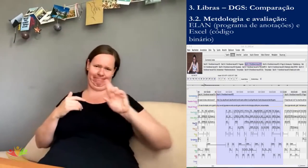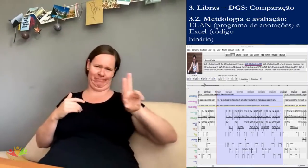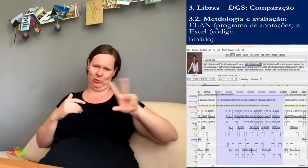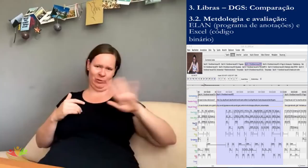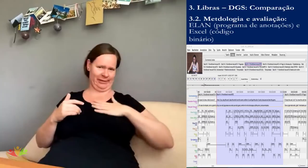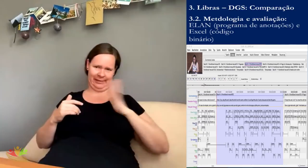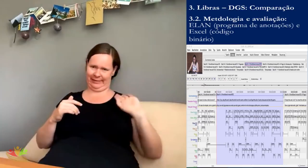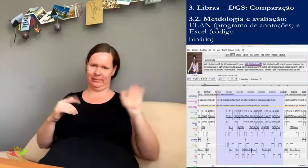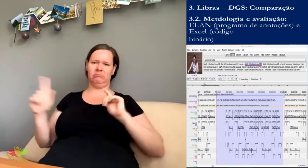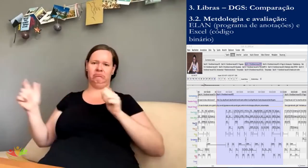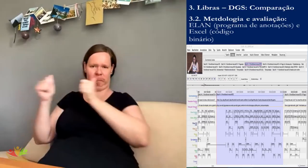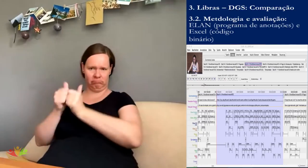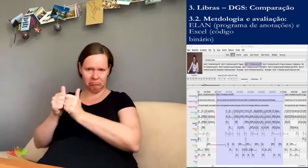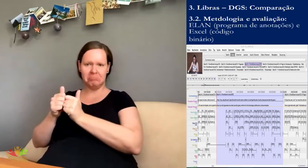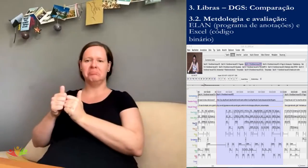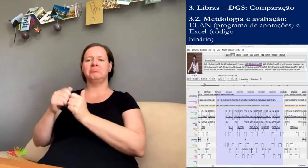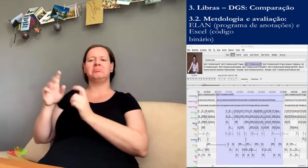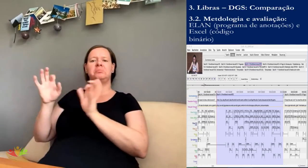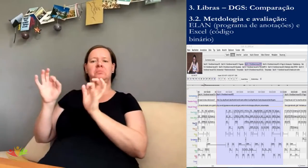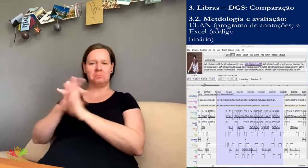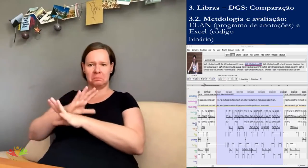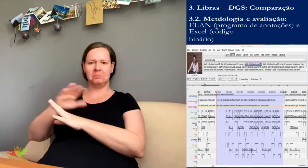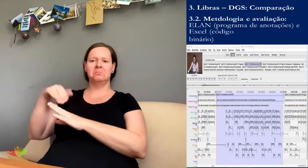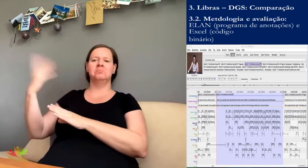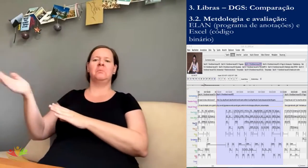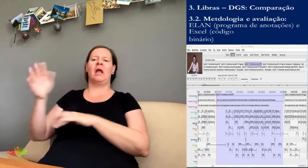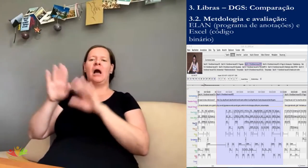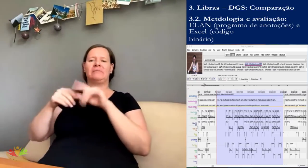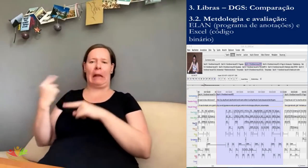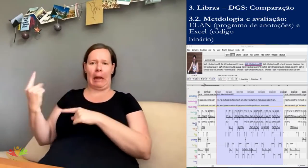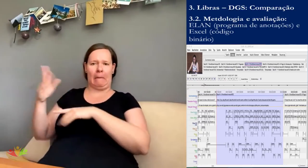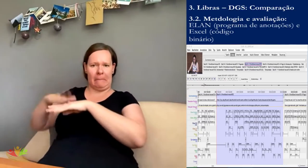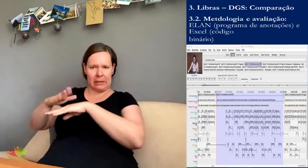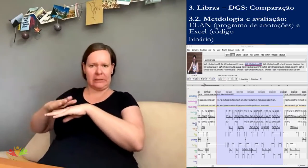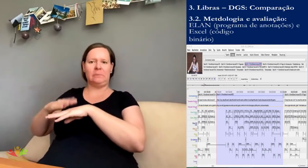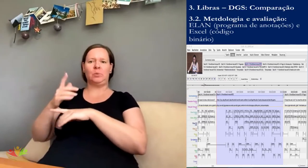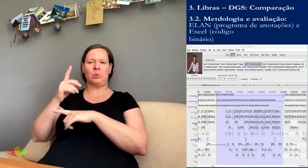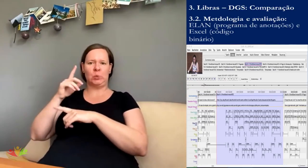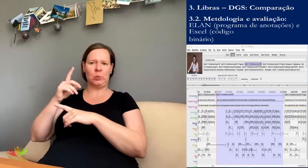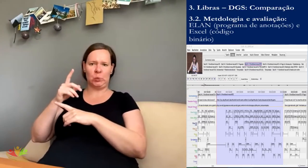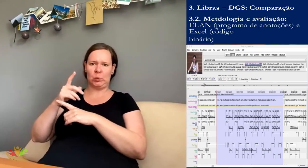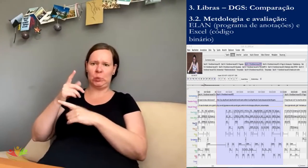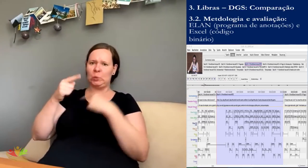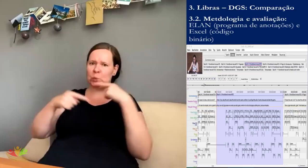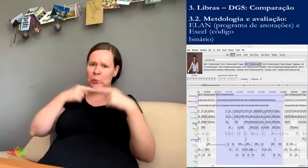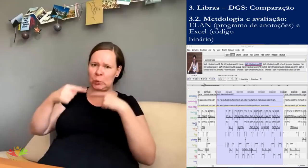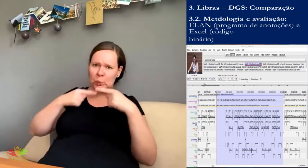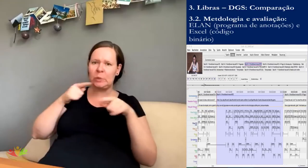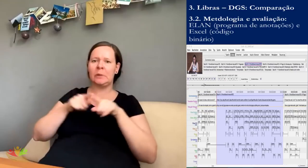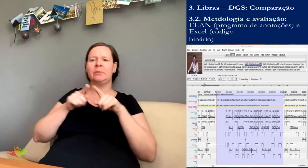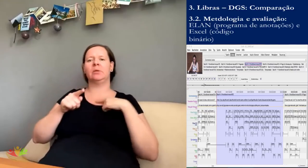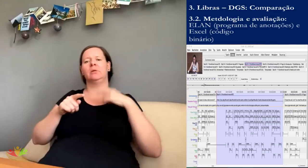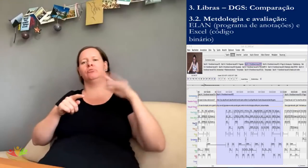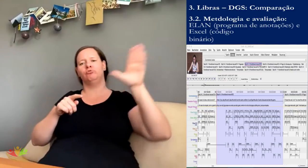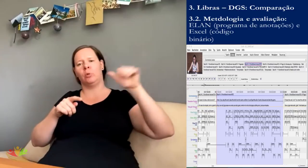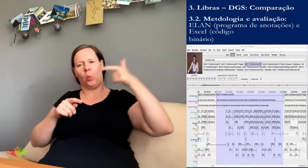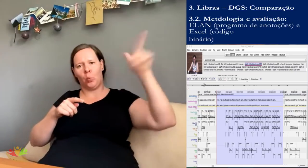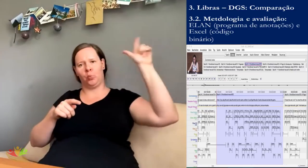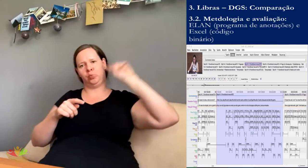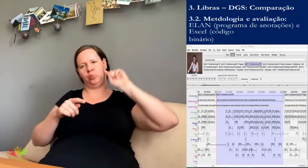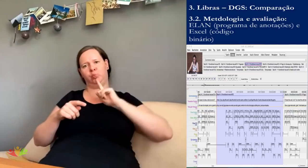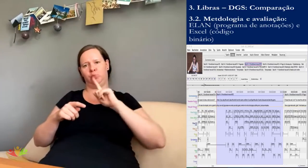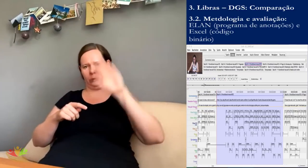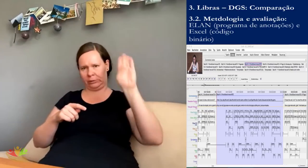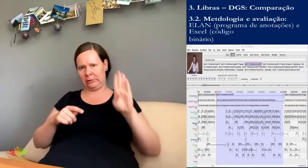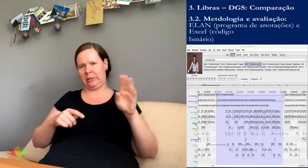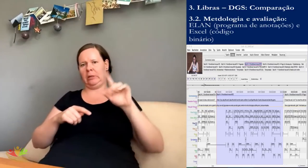e corrigia a tradução, porque vocês sabem que eu não sou falante nativa de Libras, então eu pedi a algum